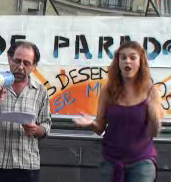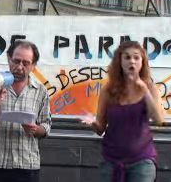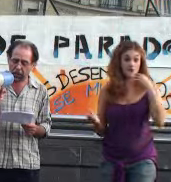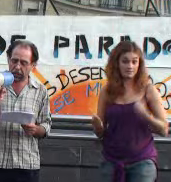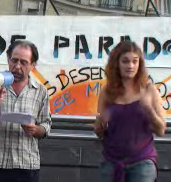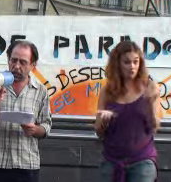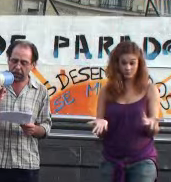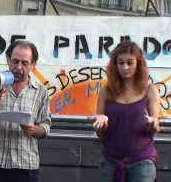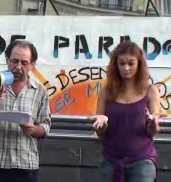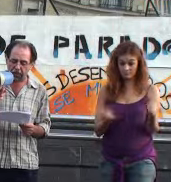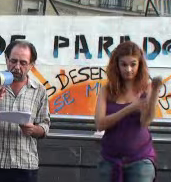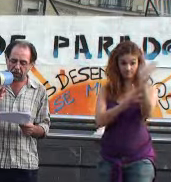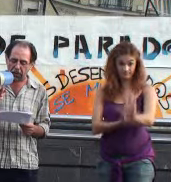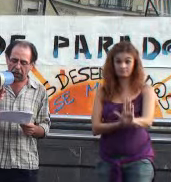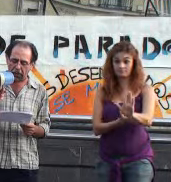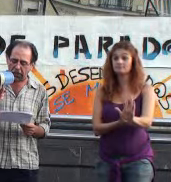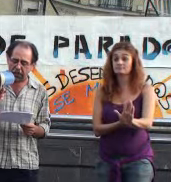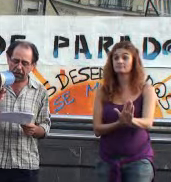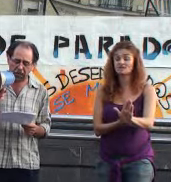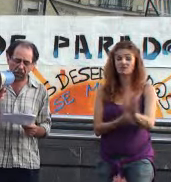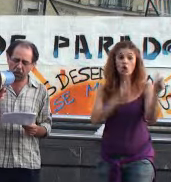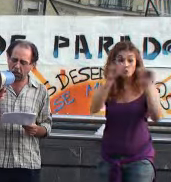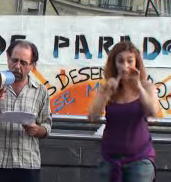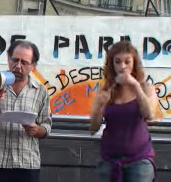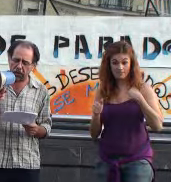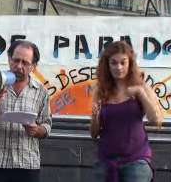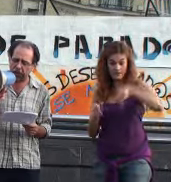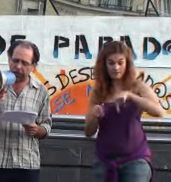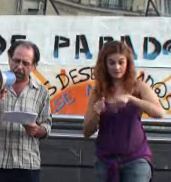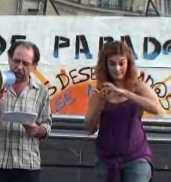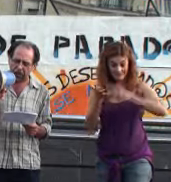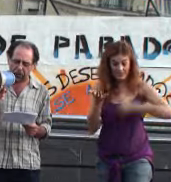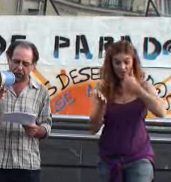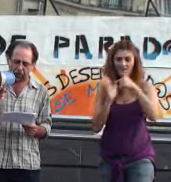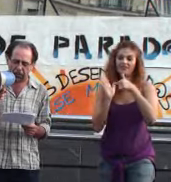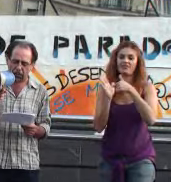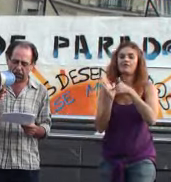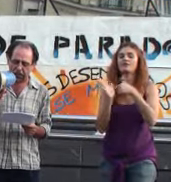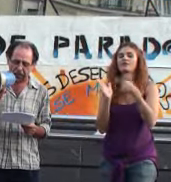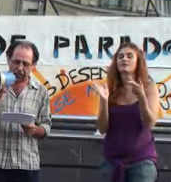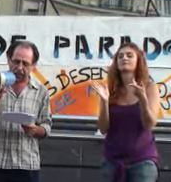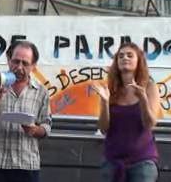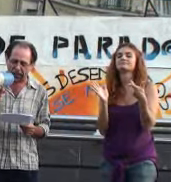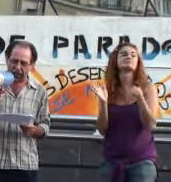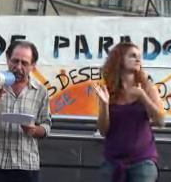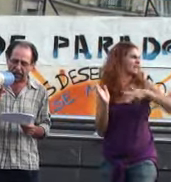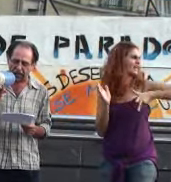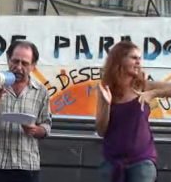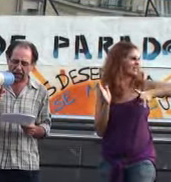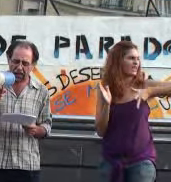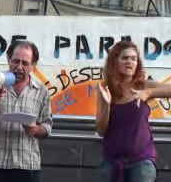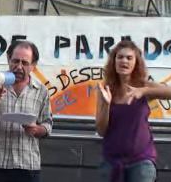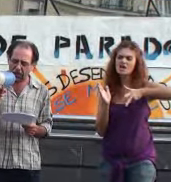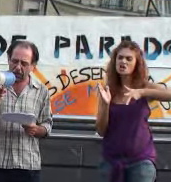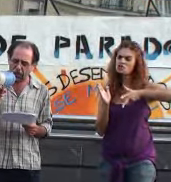momento, porque como se dice en el texto de la convocatoria, no vamos a consentir que nos priven de nuestros derechos